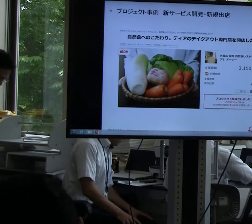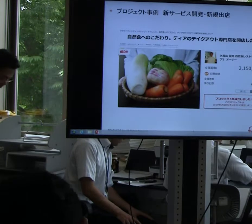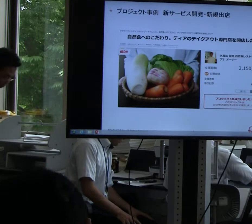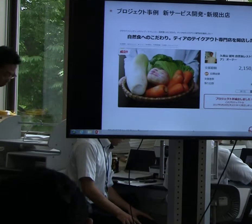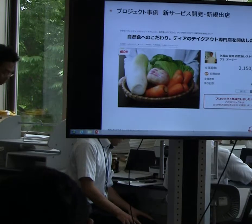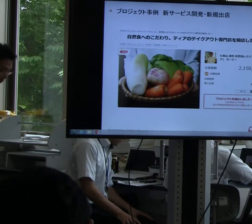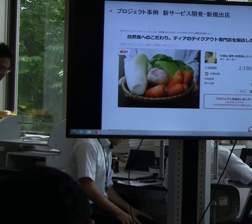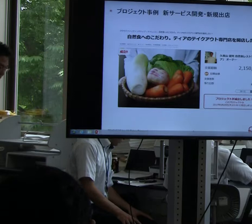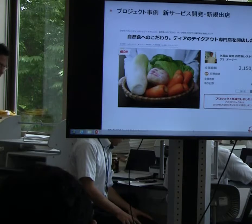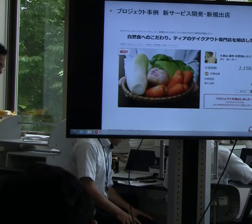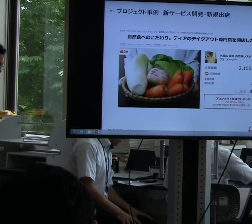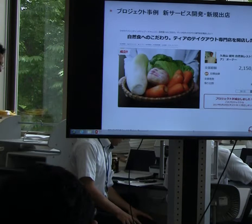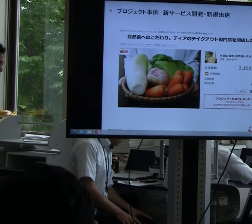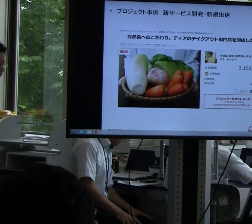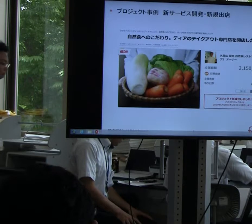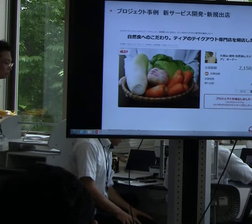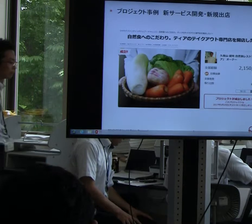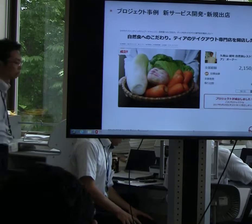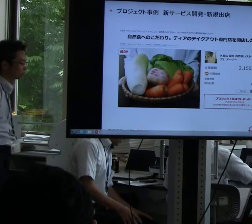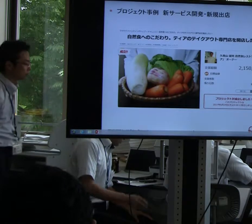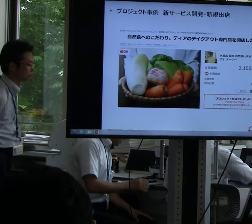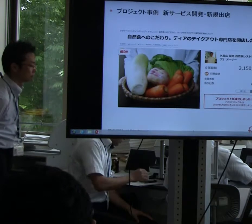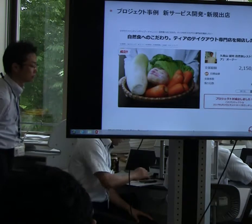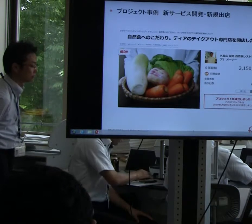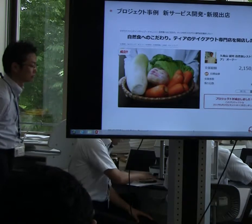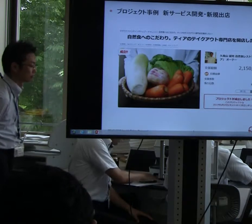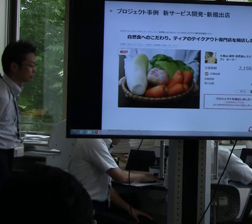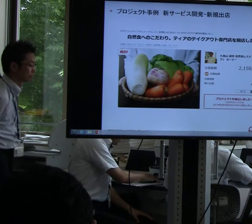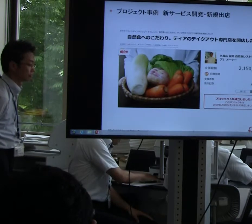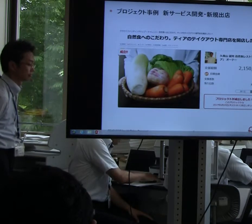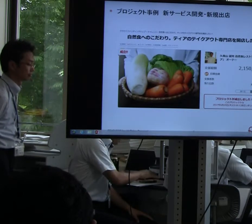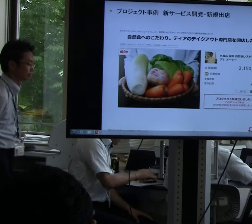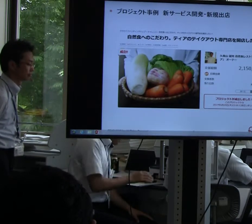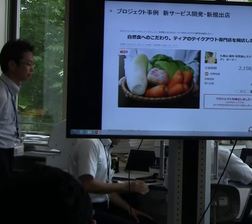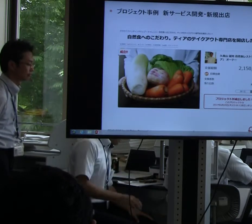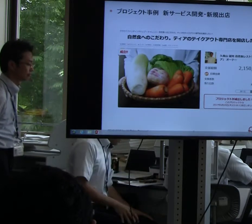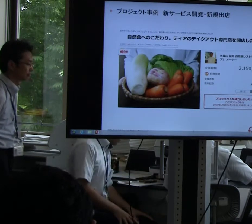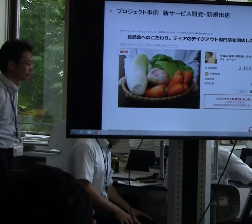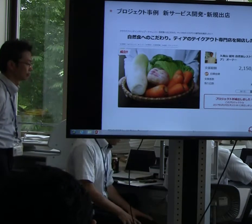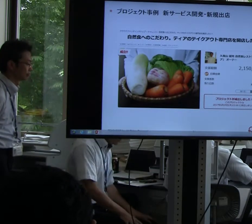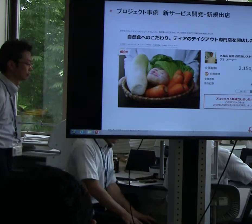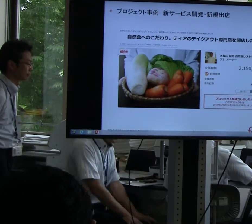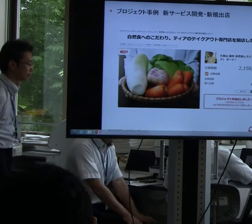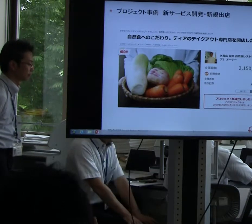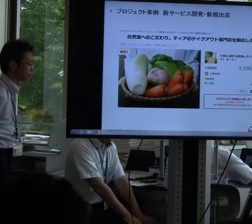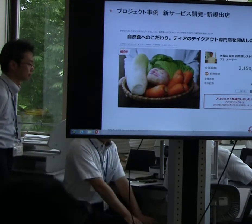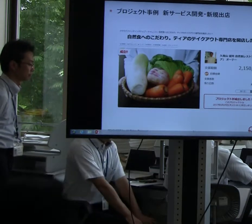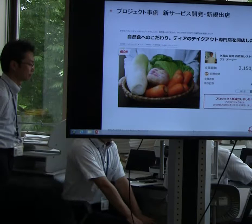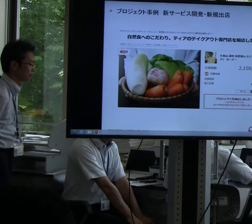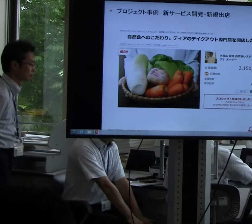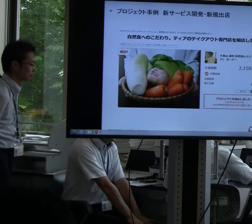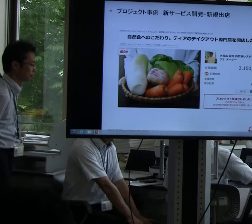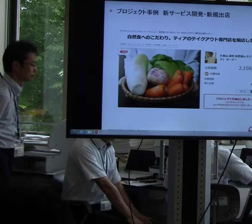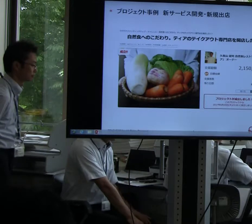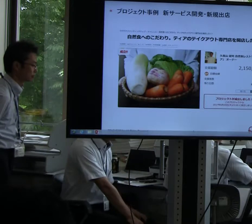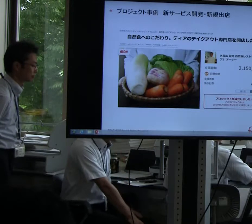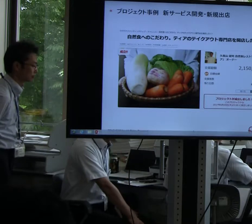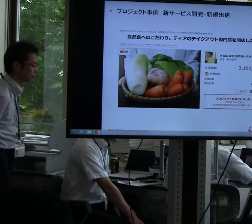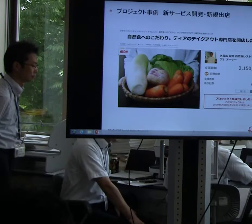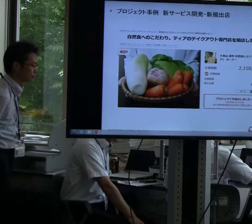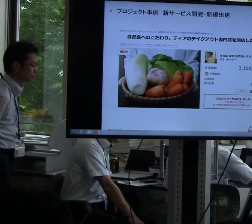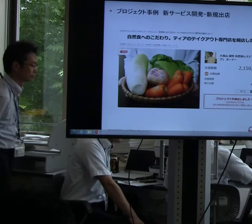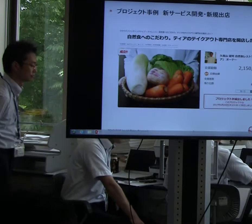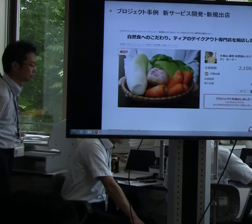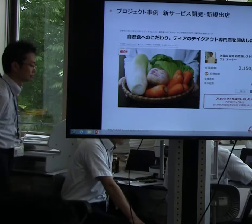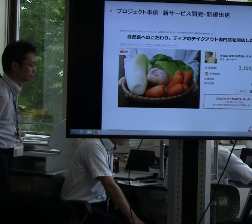委託をいたしましたエディコ株式会社における、これまでの資金調達の事例の一部でございます。